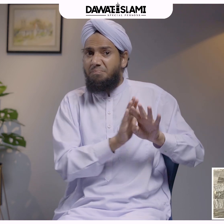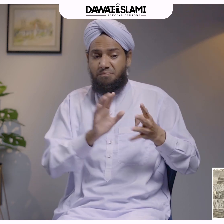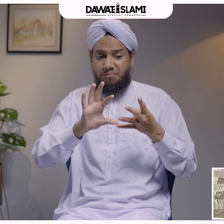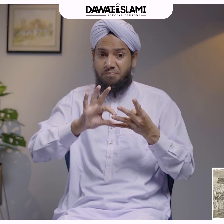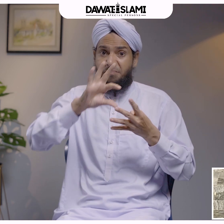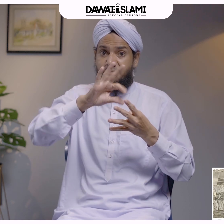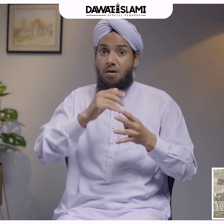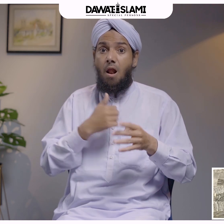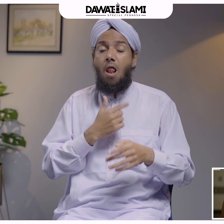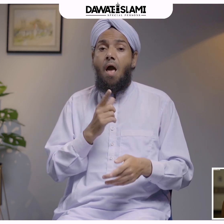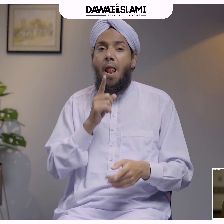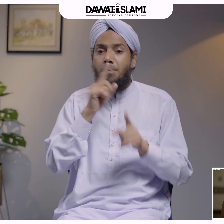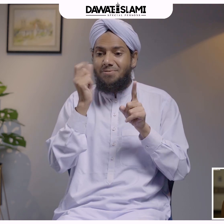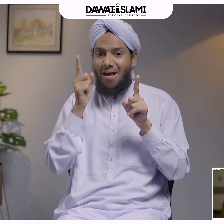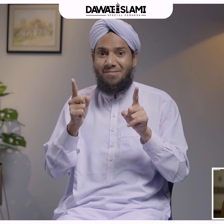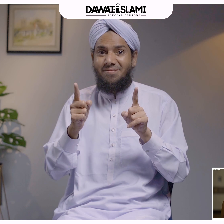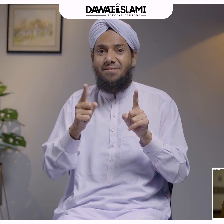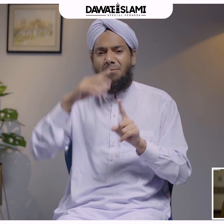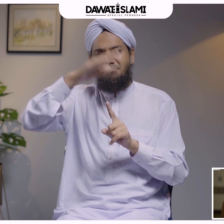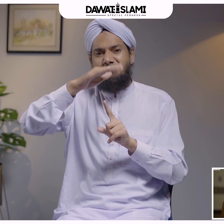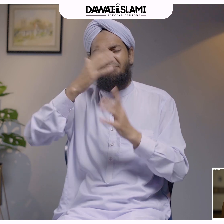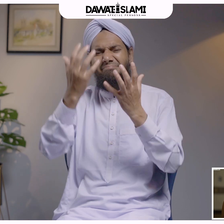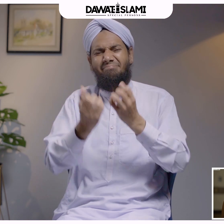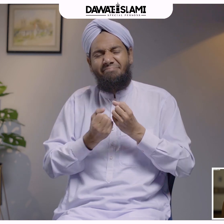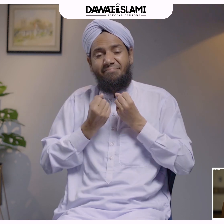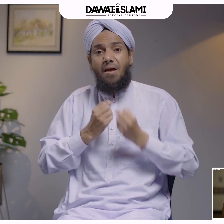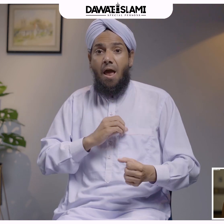عز و جل کی پناہ طلب کرنا۔ رمضان المبارک کی جملہ